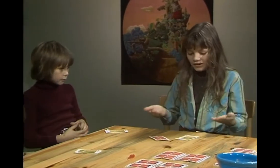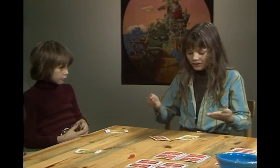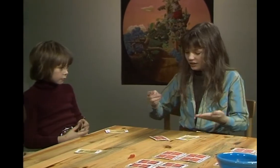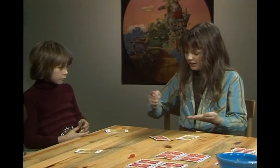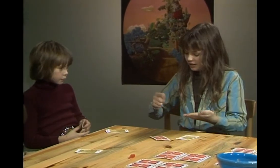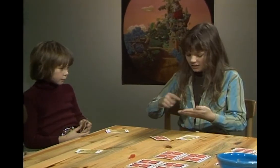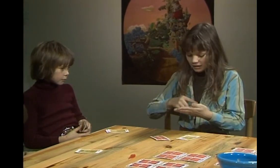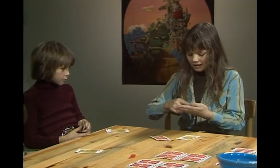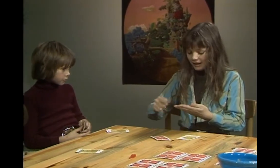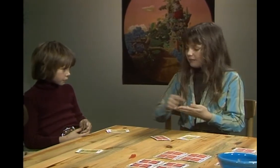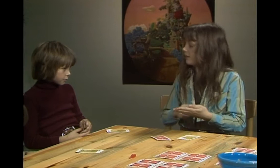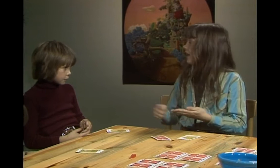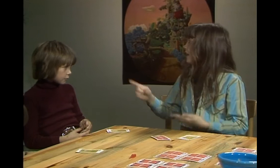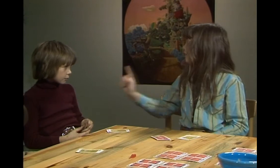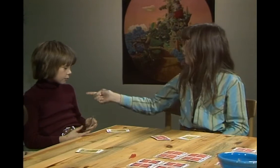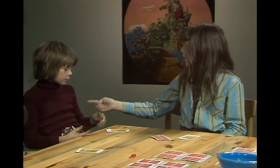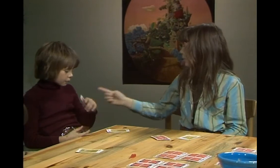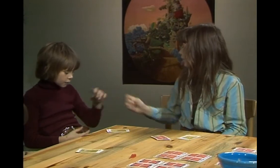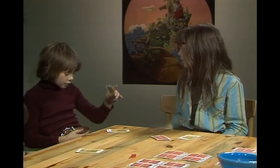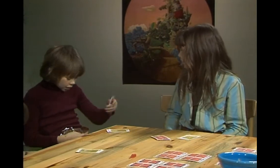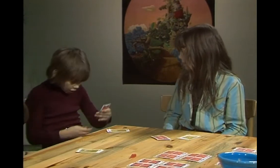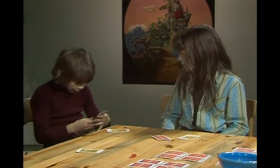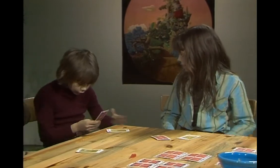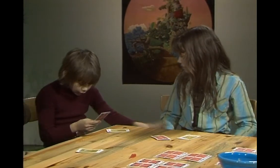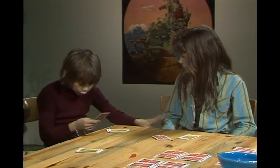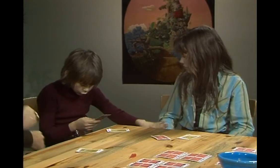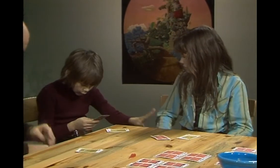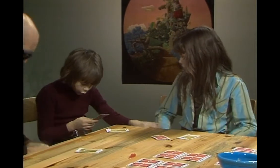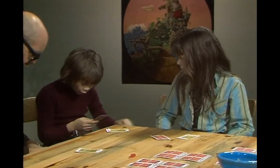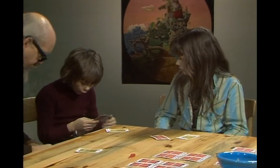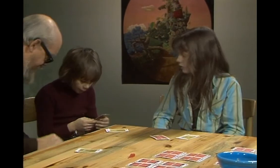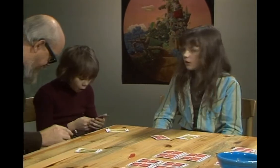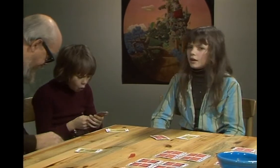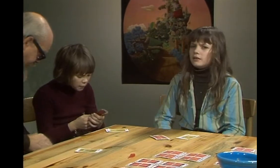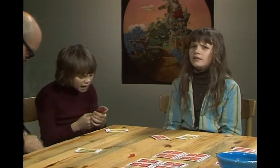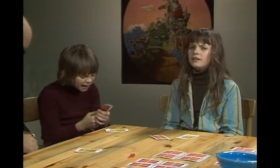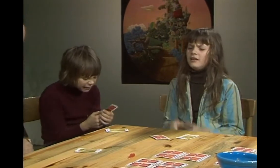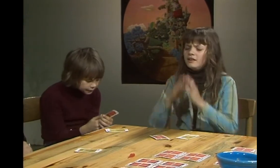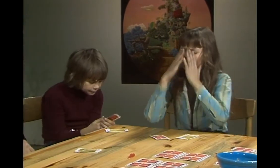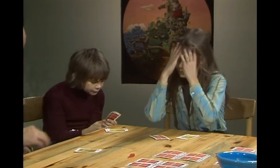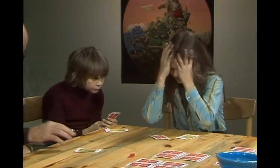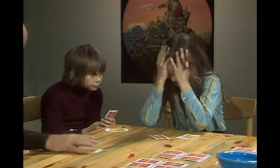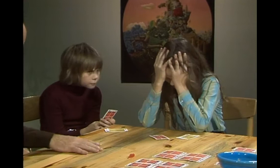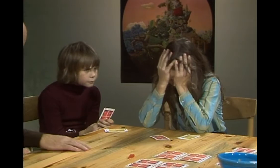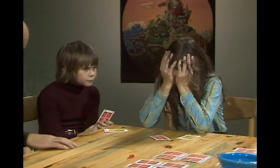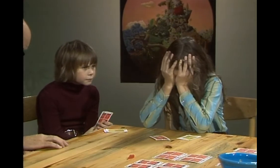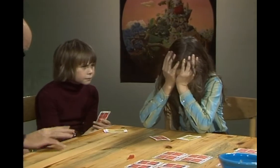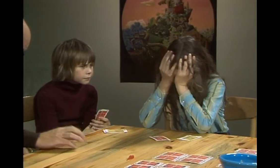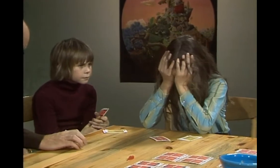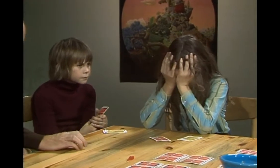Vad? Heter du? Tänk ja, men nej, det var ett gott svar. Ja. Ja. Kom igen! Kom igen, det var det där